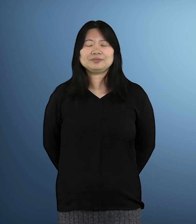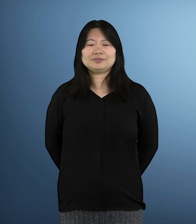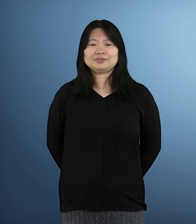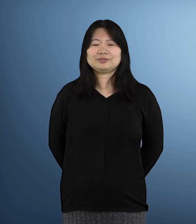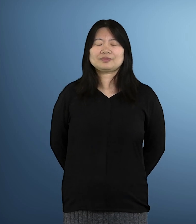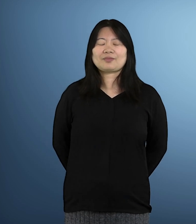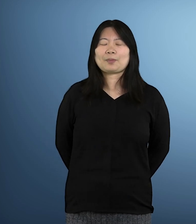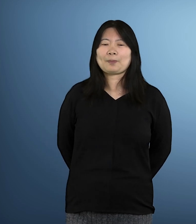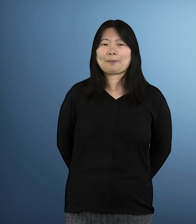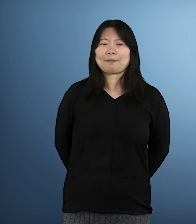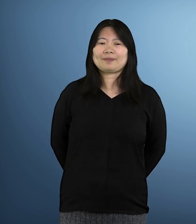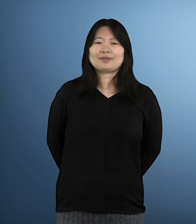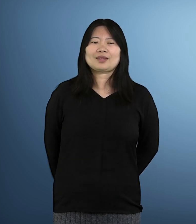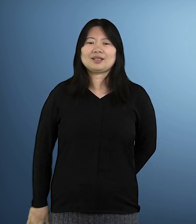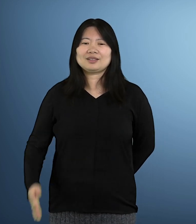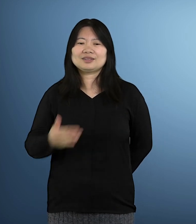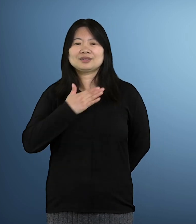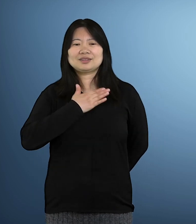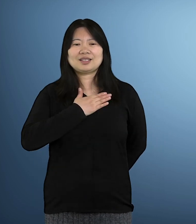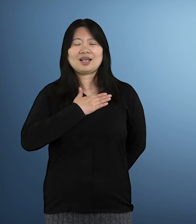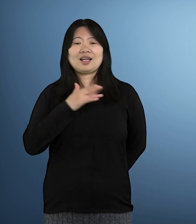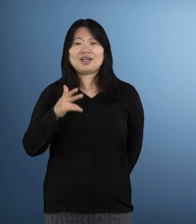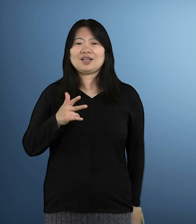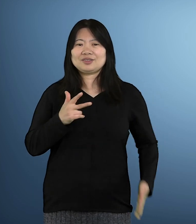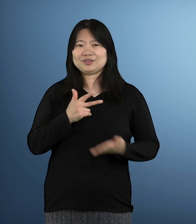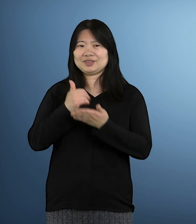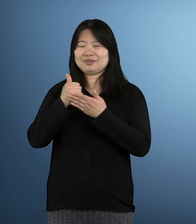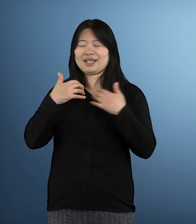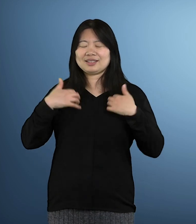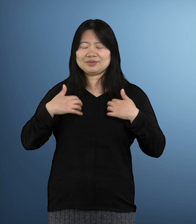나 주님의 기쁨 되기 원하네.